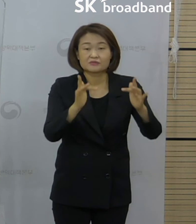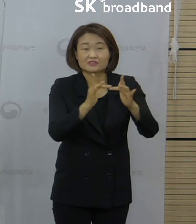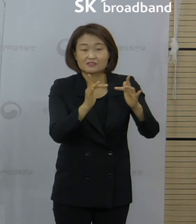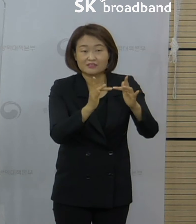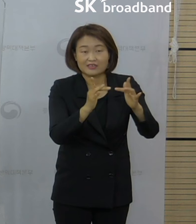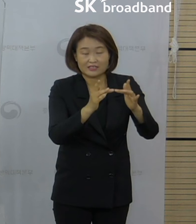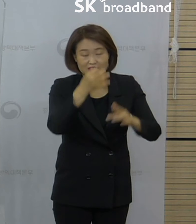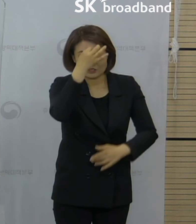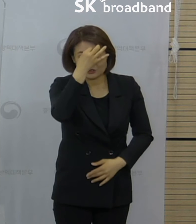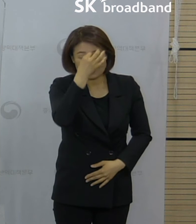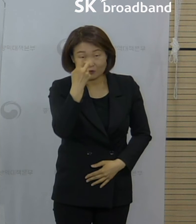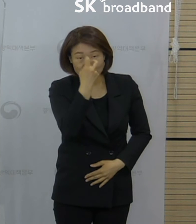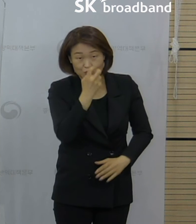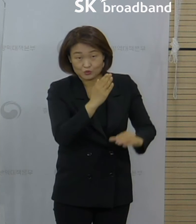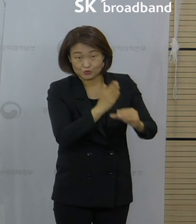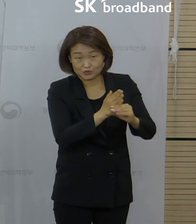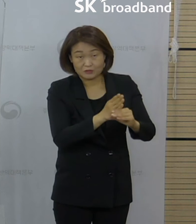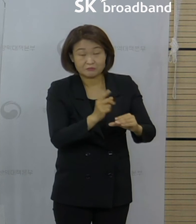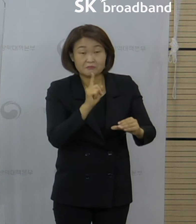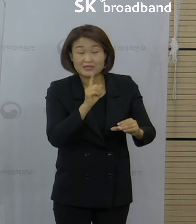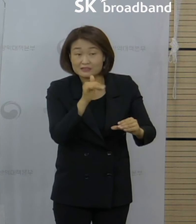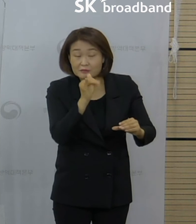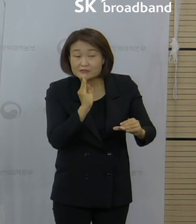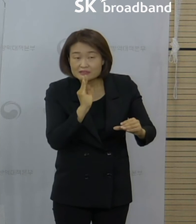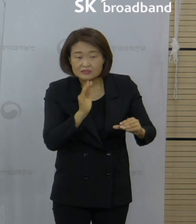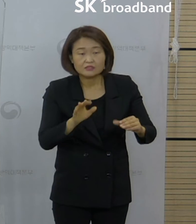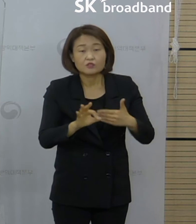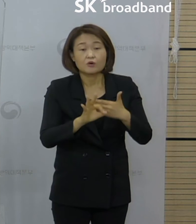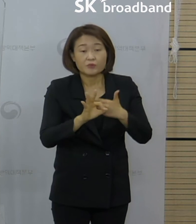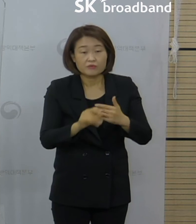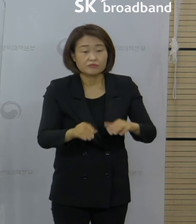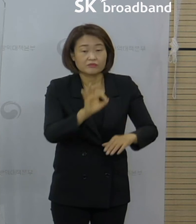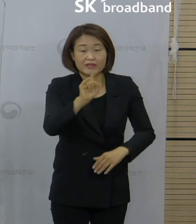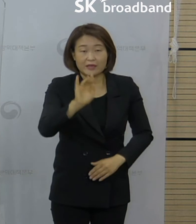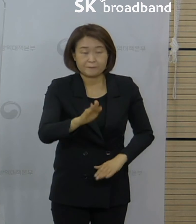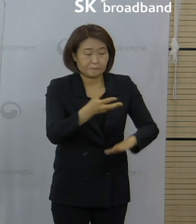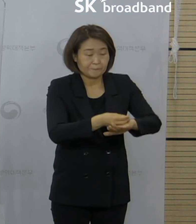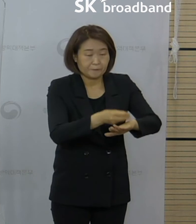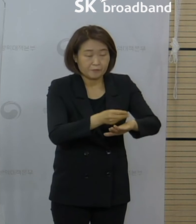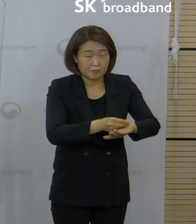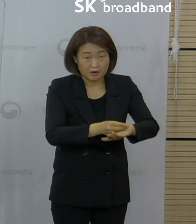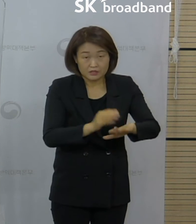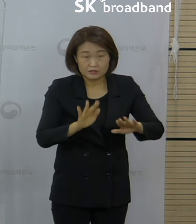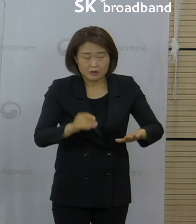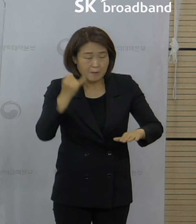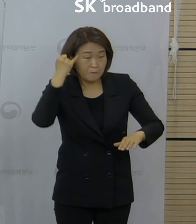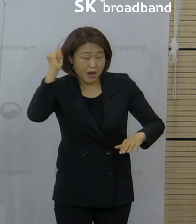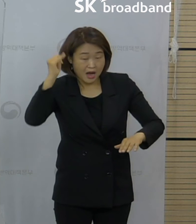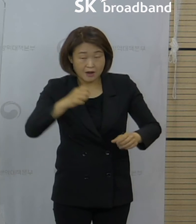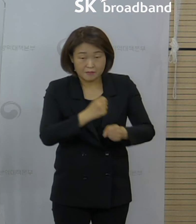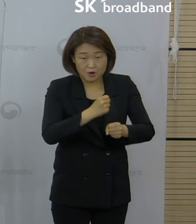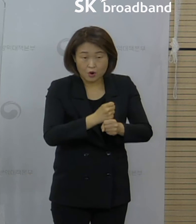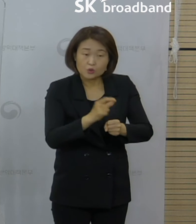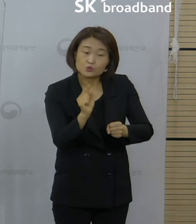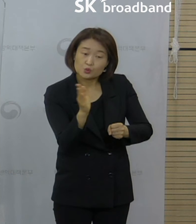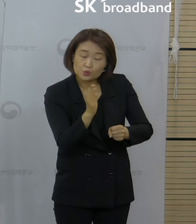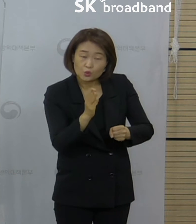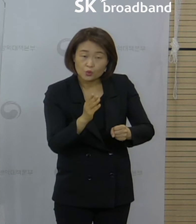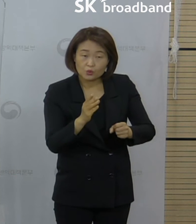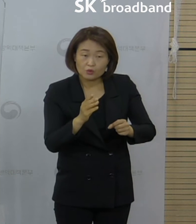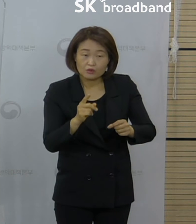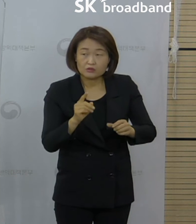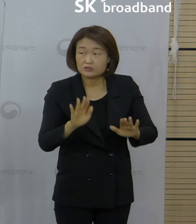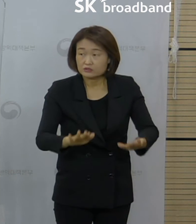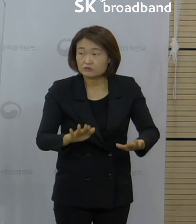확인해 달라고 하셨고, 그렇다면 현재 개발이 어느 정도 진행이 됐는지, 또 현재 진행 상황이 어느 정도인지